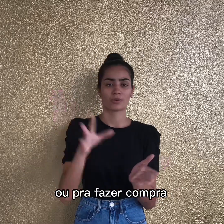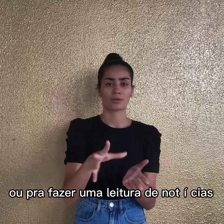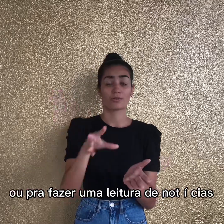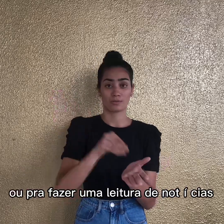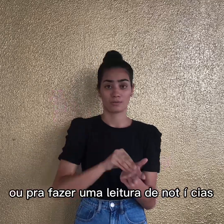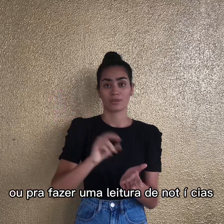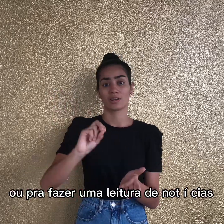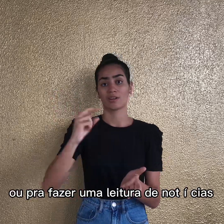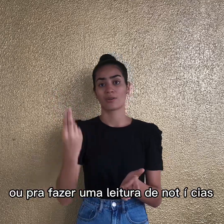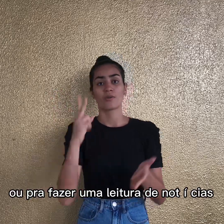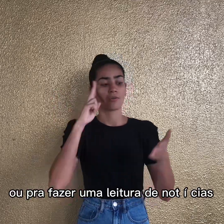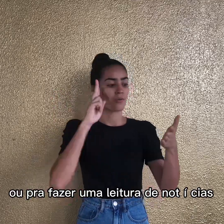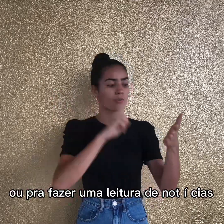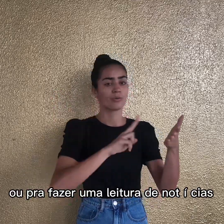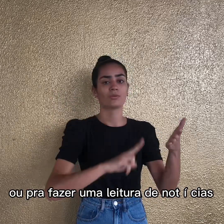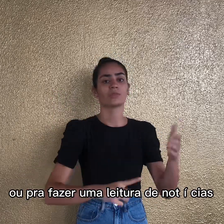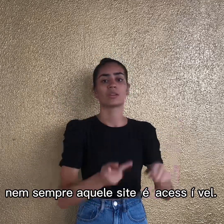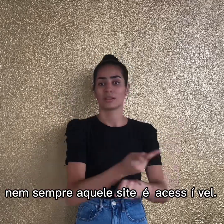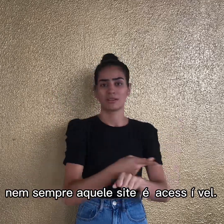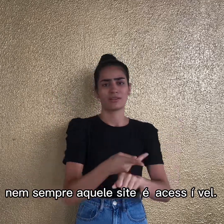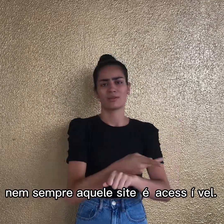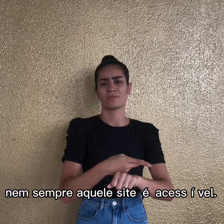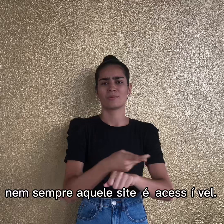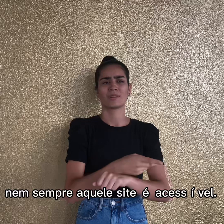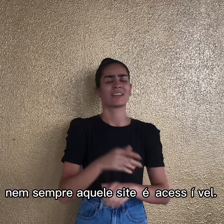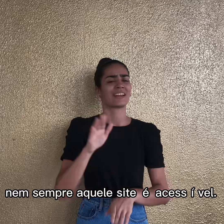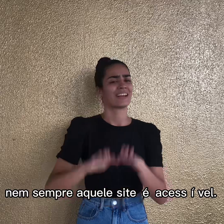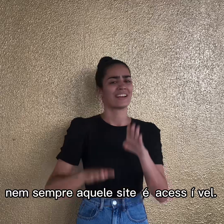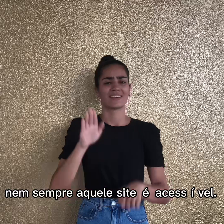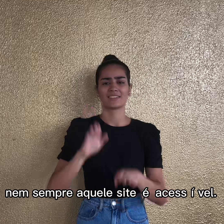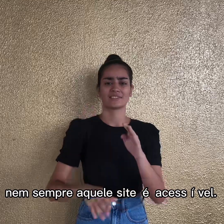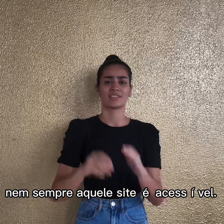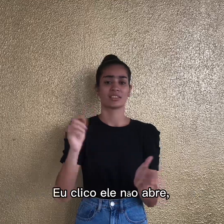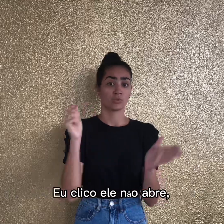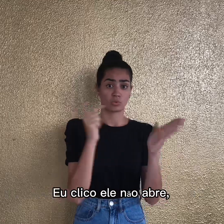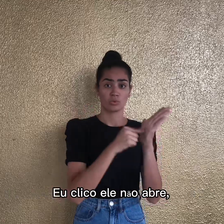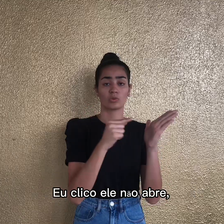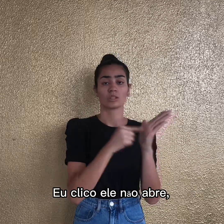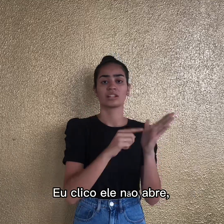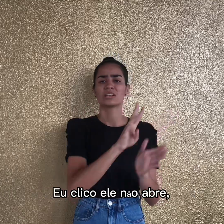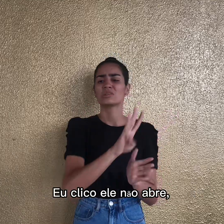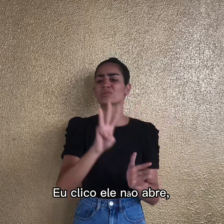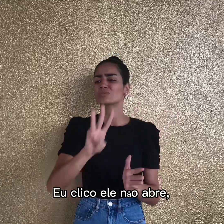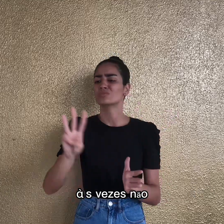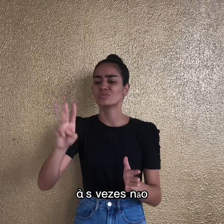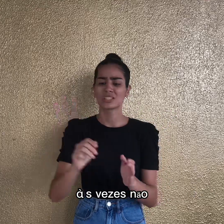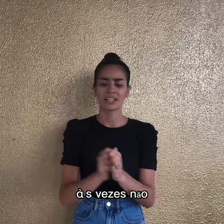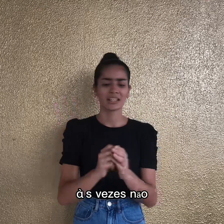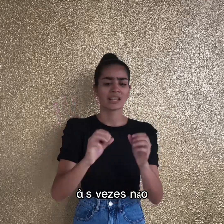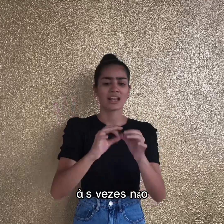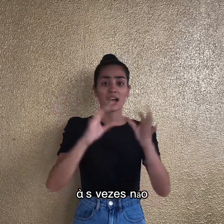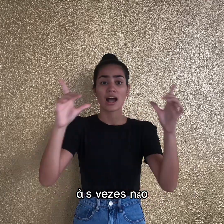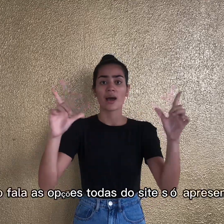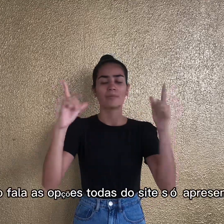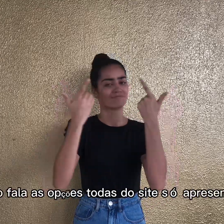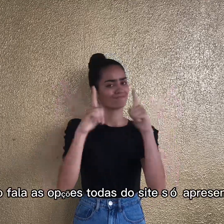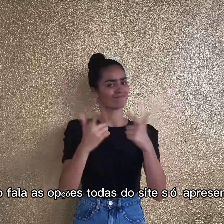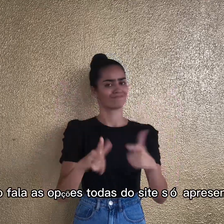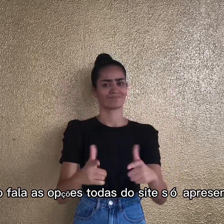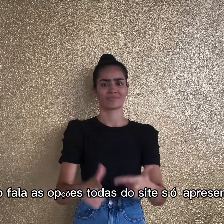compra, ou para fazer uma leitura de notícia. Nem sempre aquele site é acessível. Eu clico, ele não abre. Às vezes não fala as